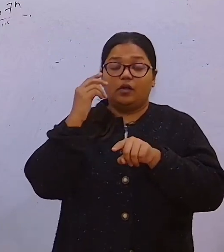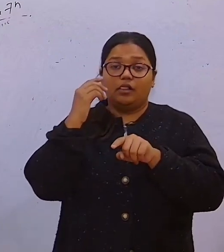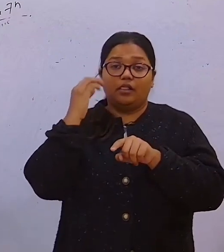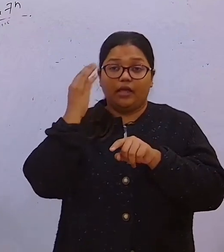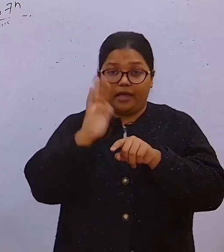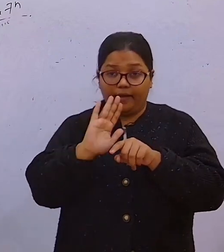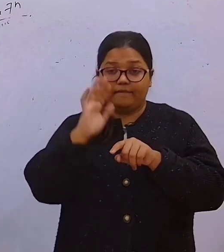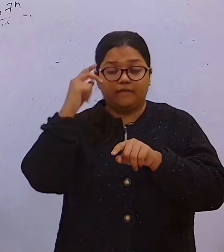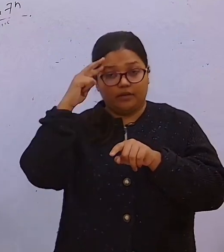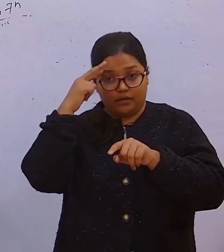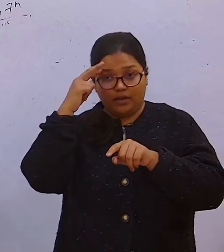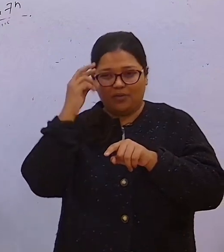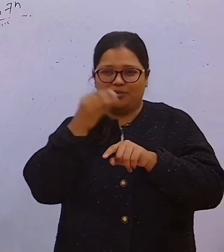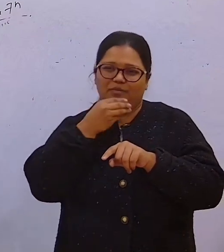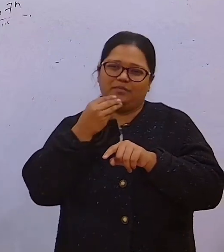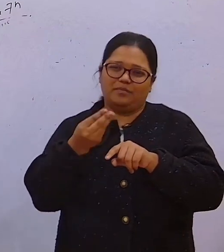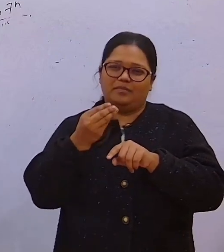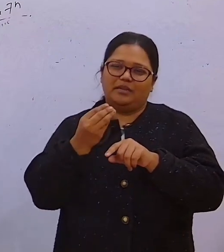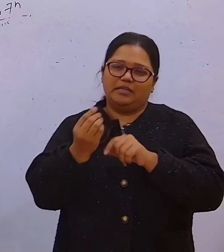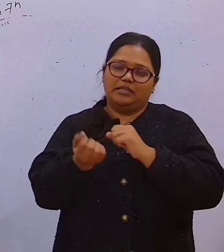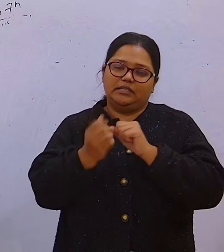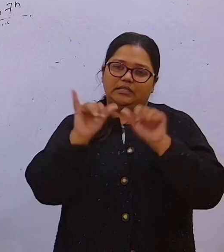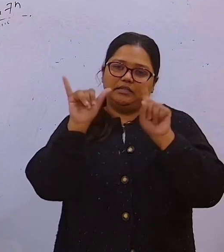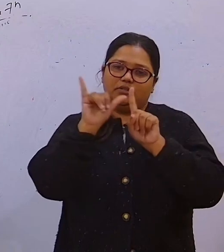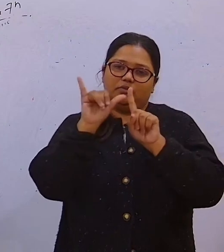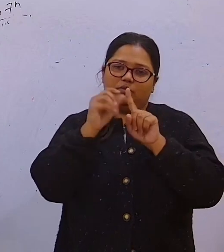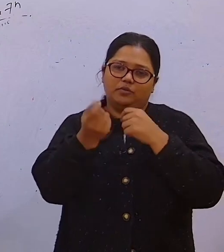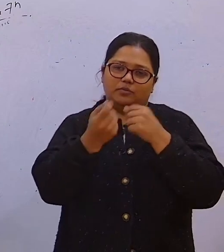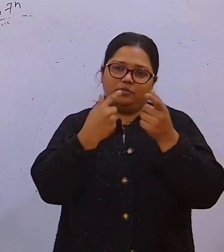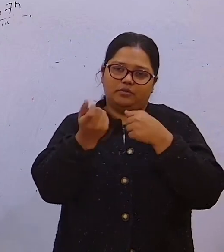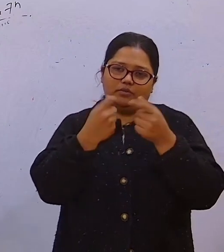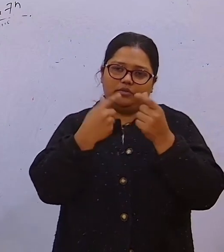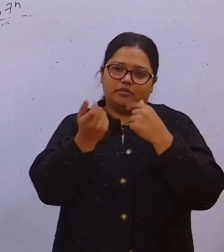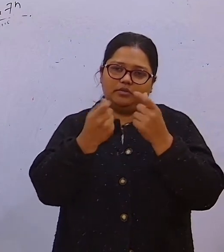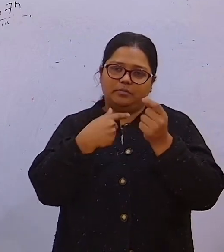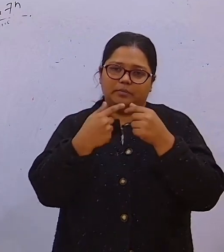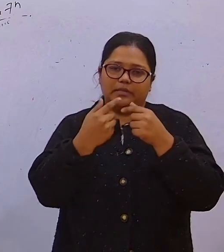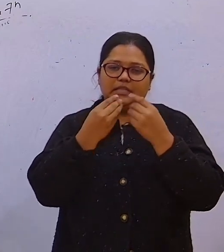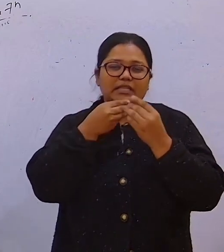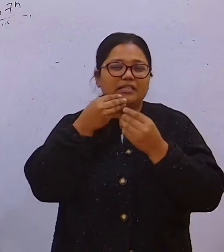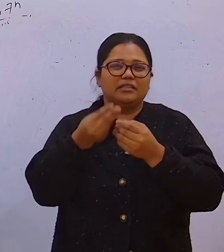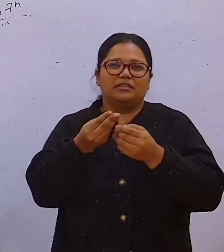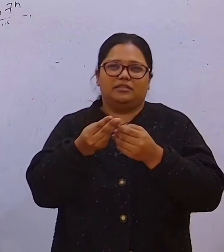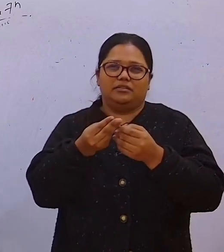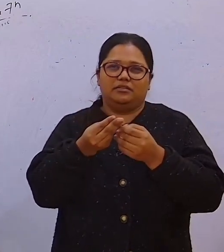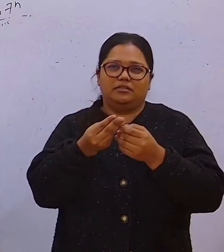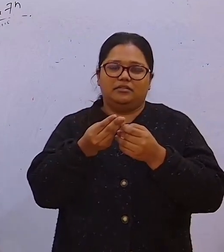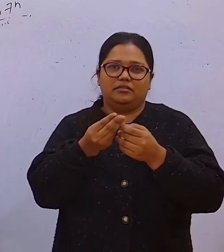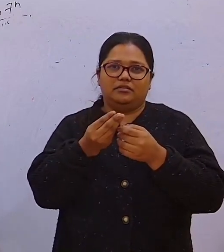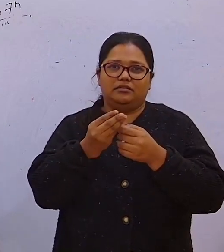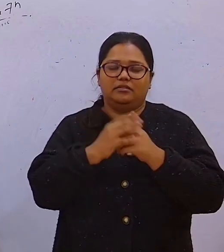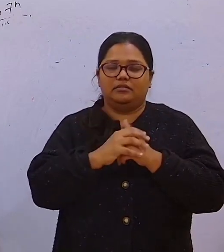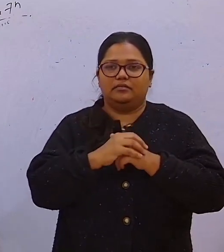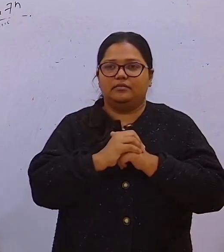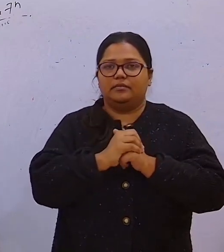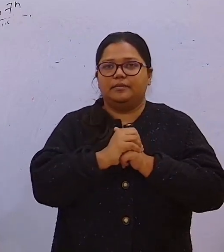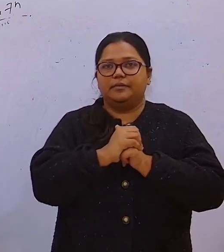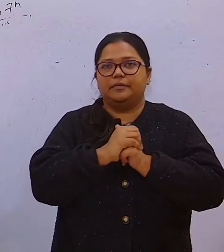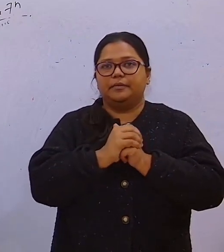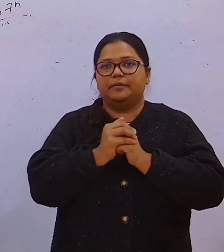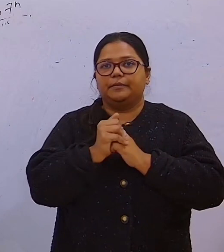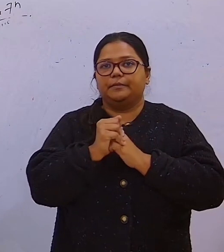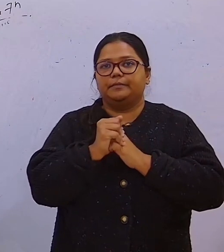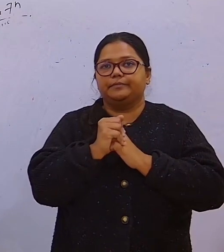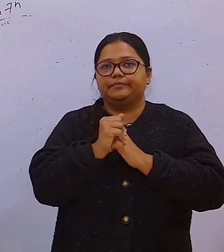था, तो जो दोनों नाउन है वो सिंगुलर होगा, दोनों नाउन क्या होगा,